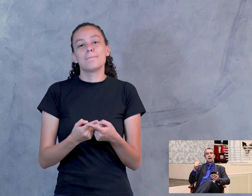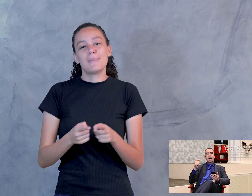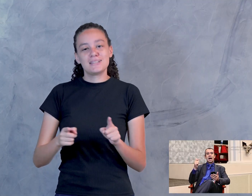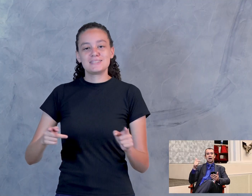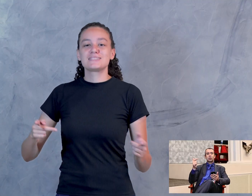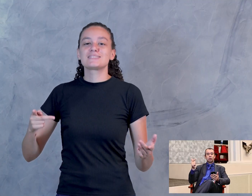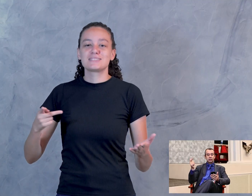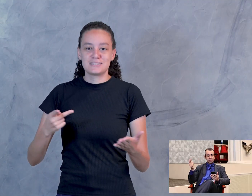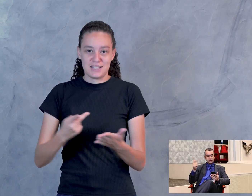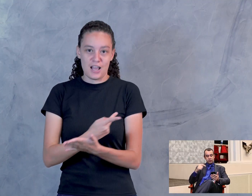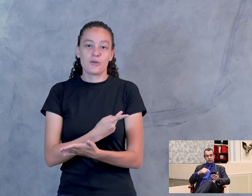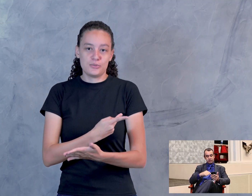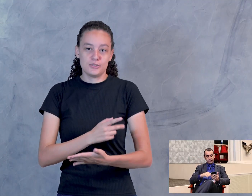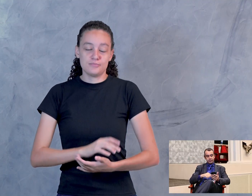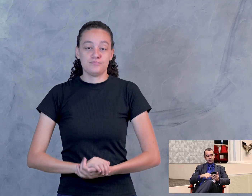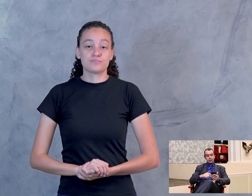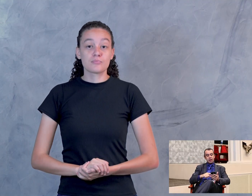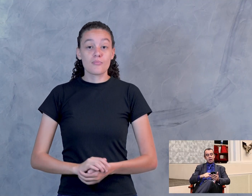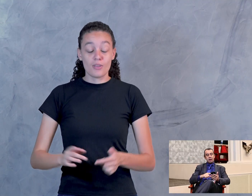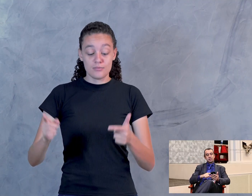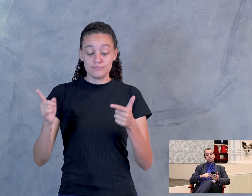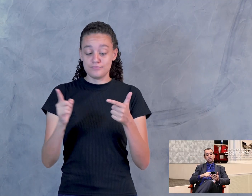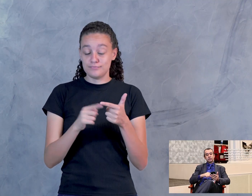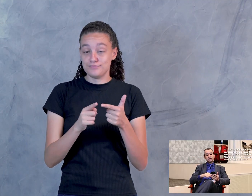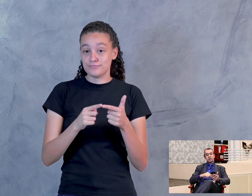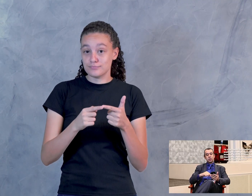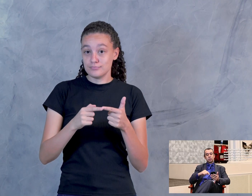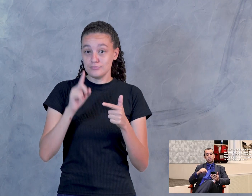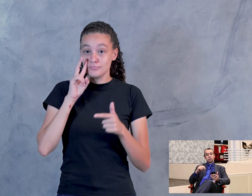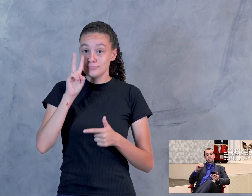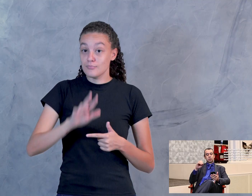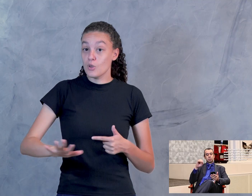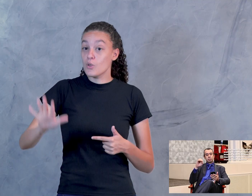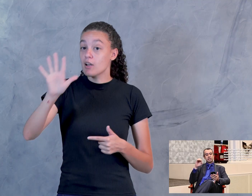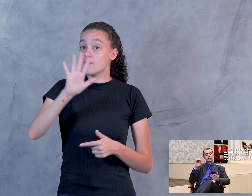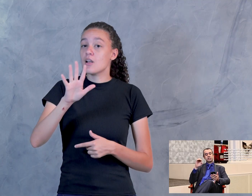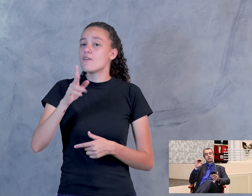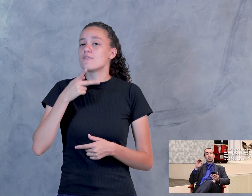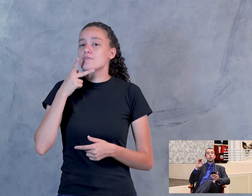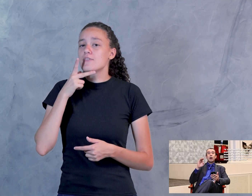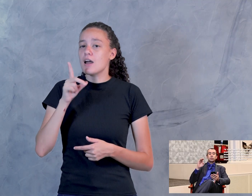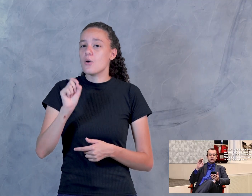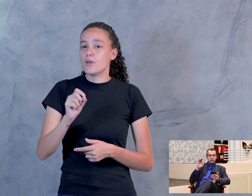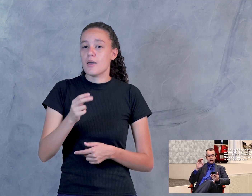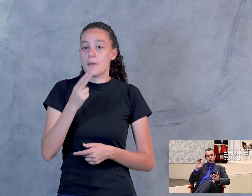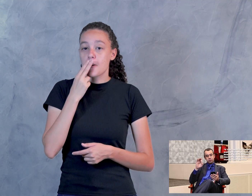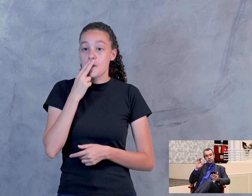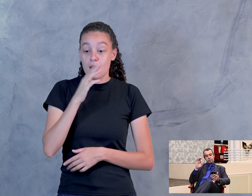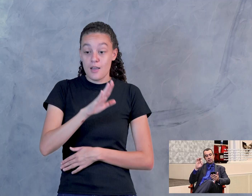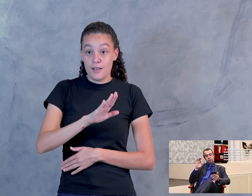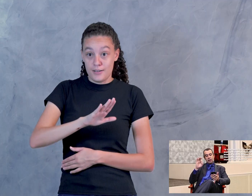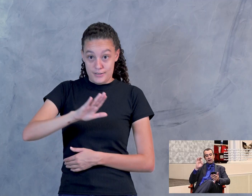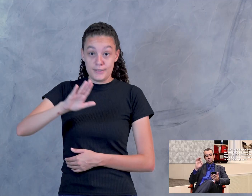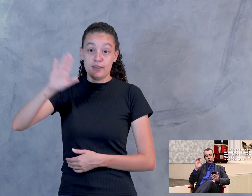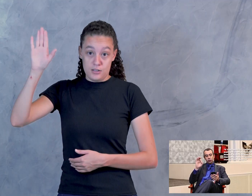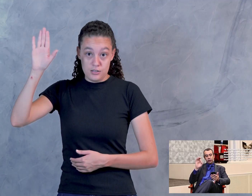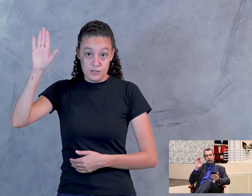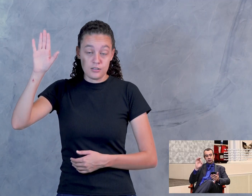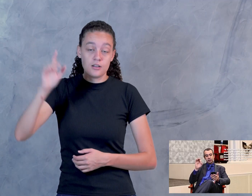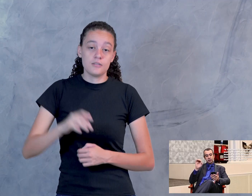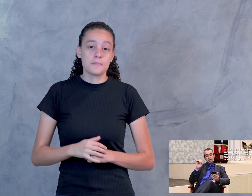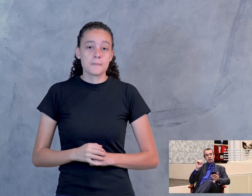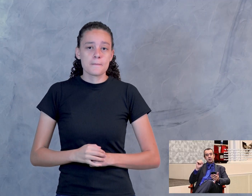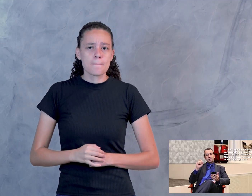Porém, aconteceu assim. A segunda visão predisse que um austríaco chamado